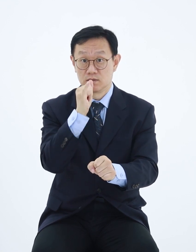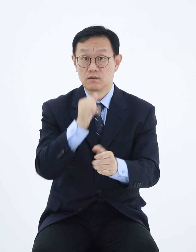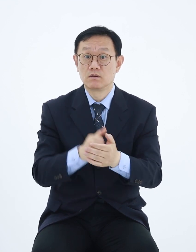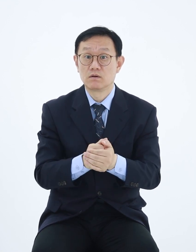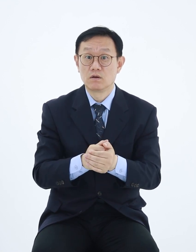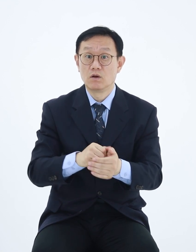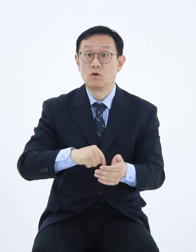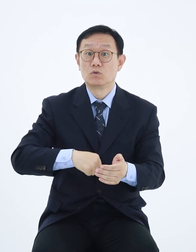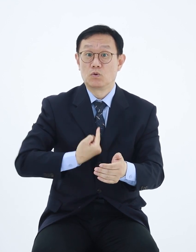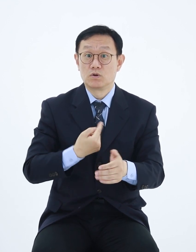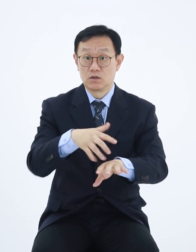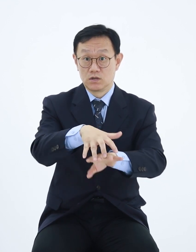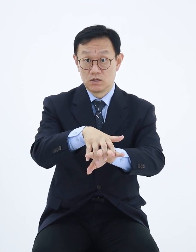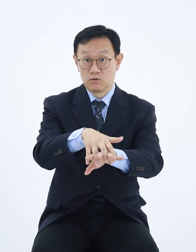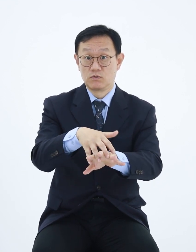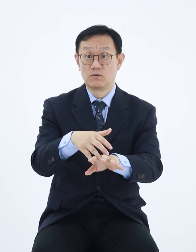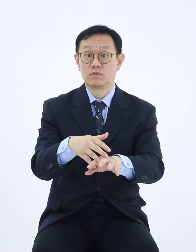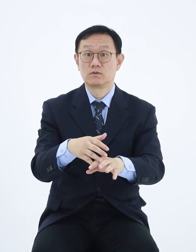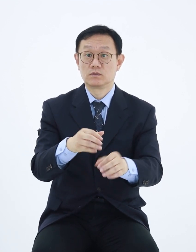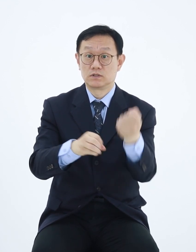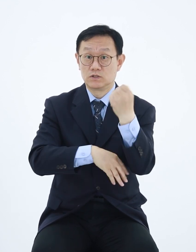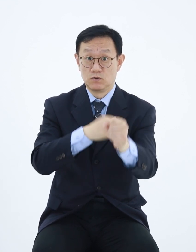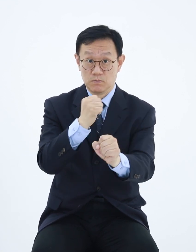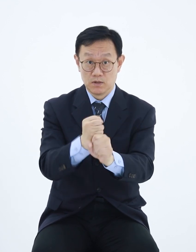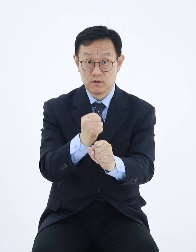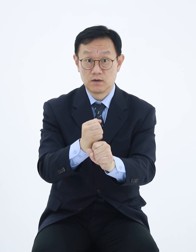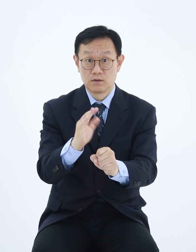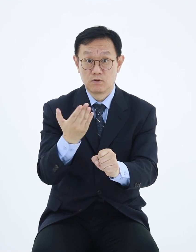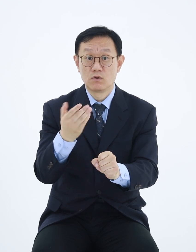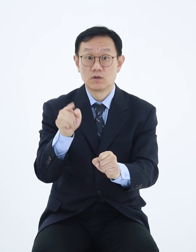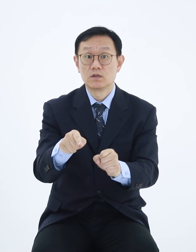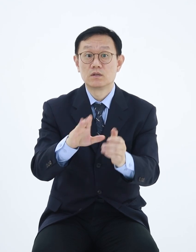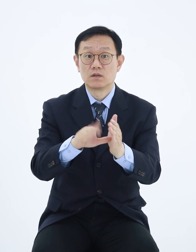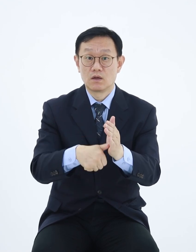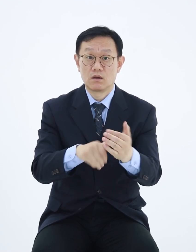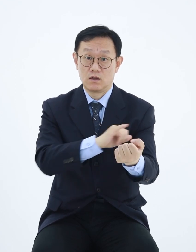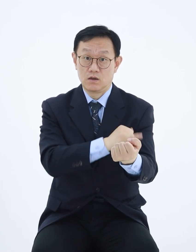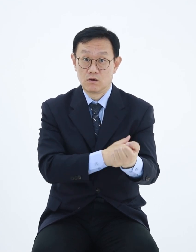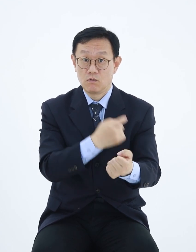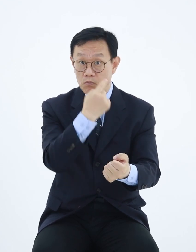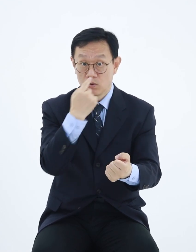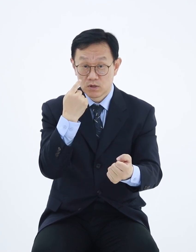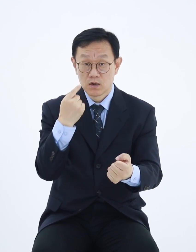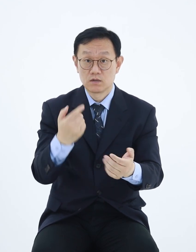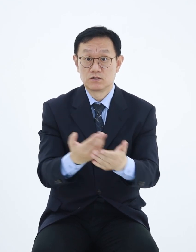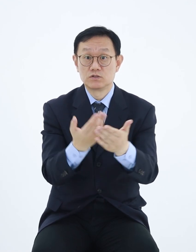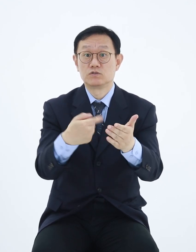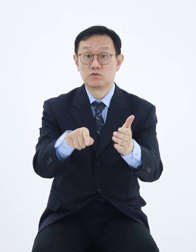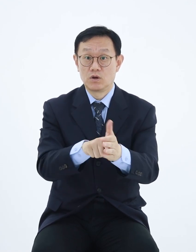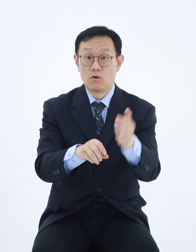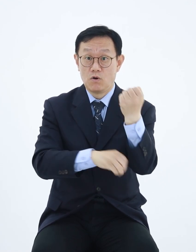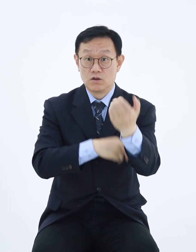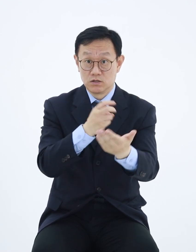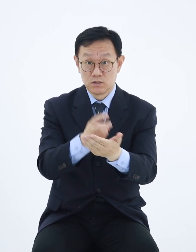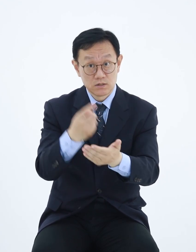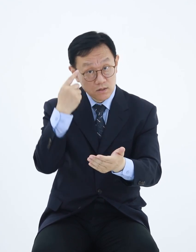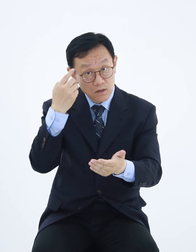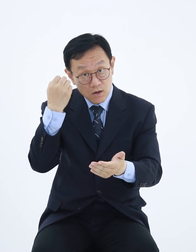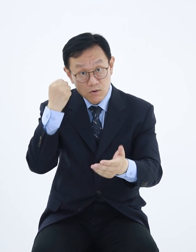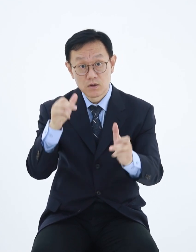또한 독립적인 기구와 체제를 마련해야 하며 이때 인권보장과 증진을 위한 원칙을 고려하고